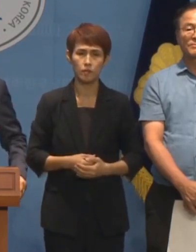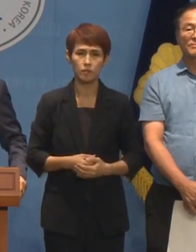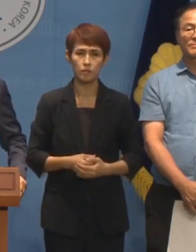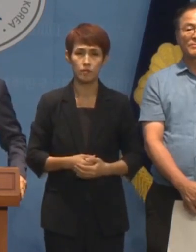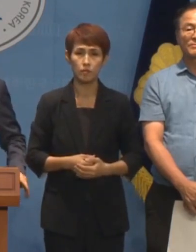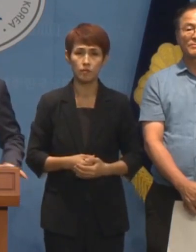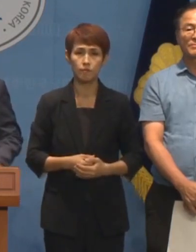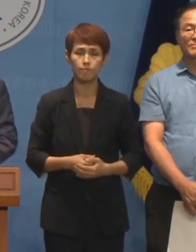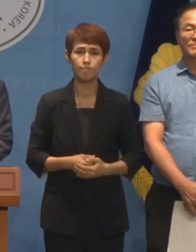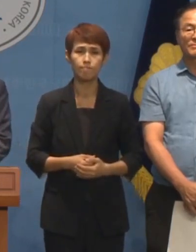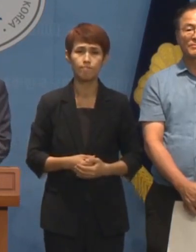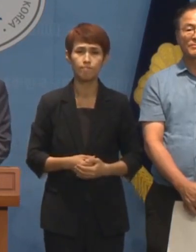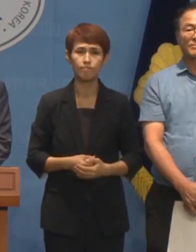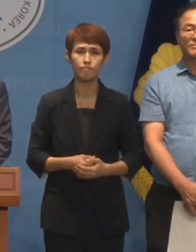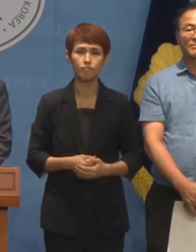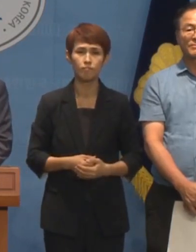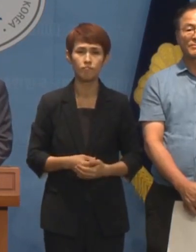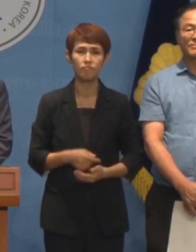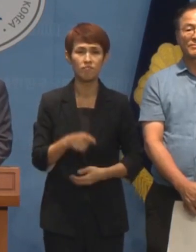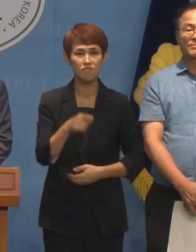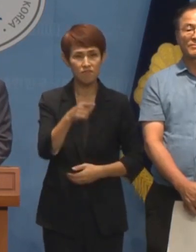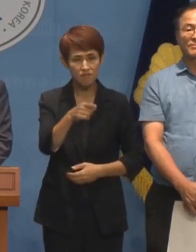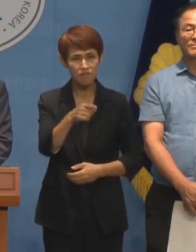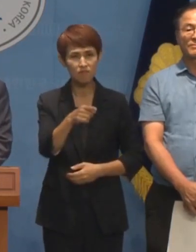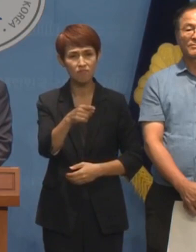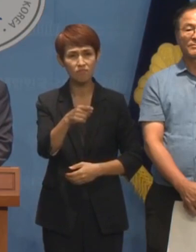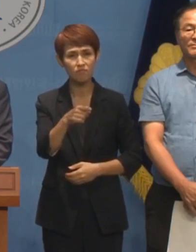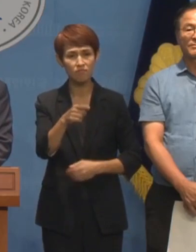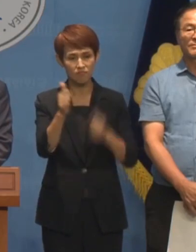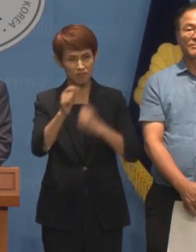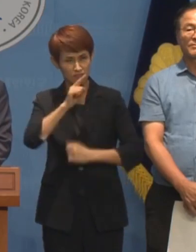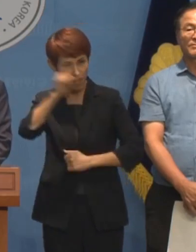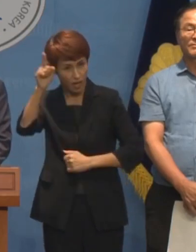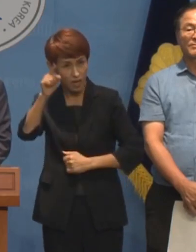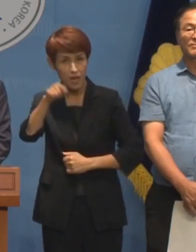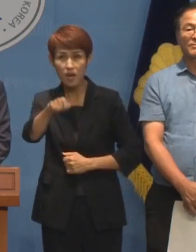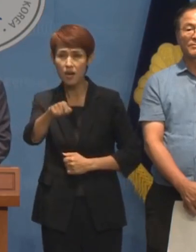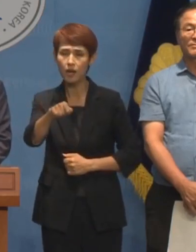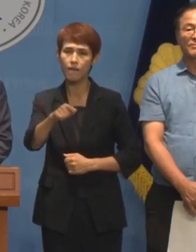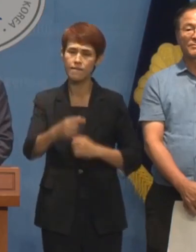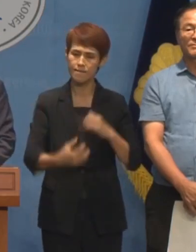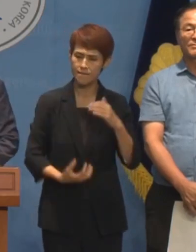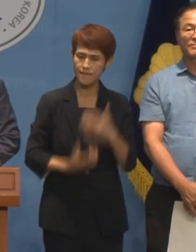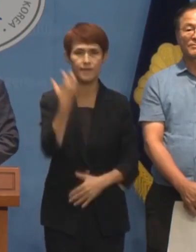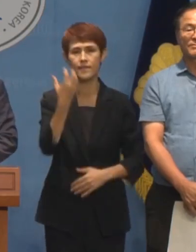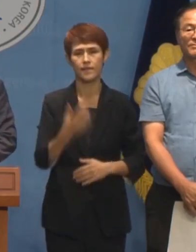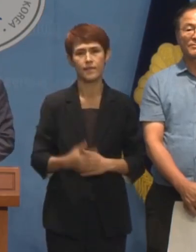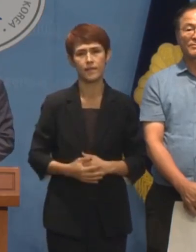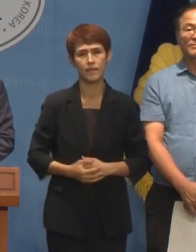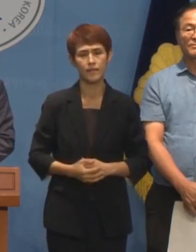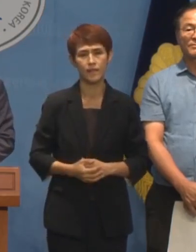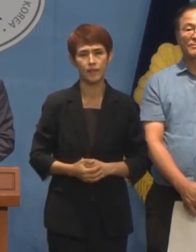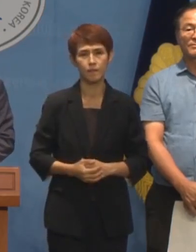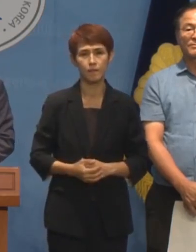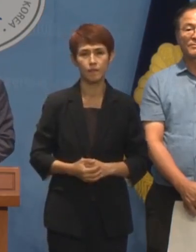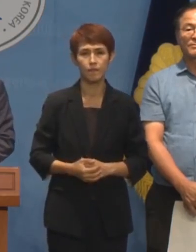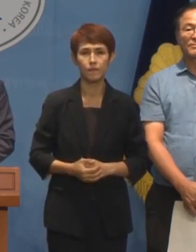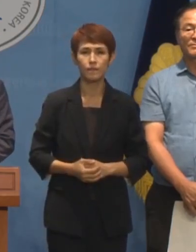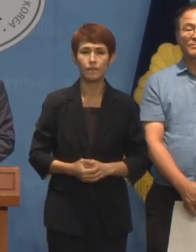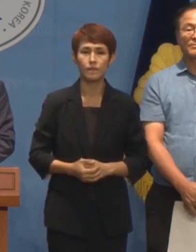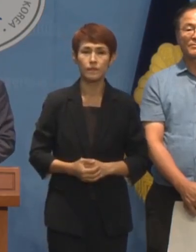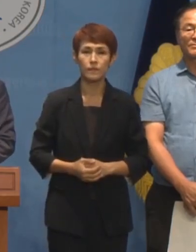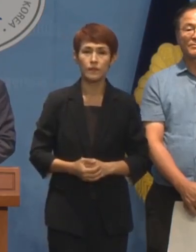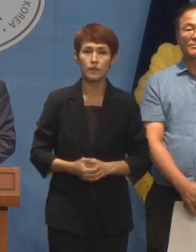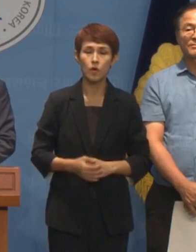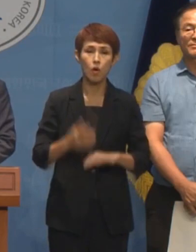일꾼들을 향해서 무서운 칼날을 들이댄 거에 심히 분노하며, 이것을 저는